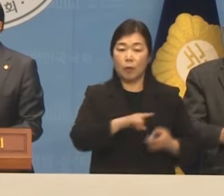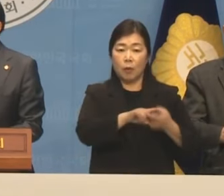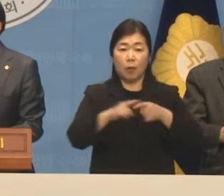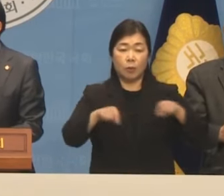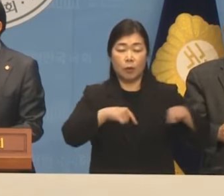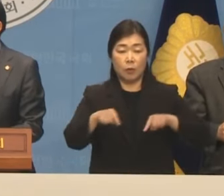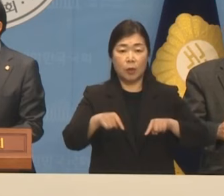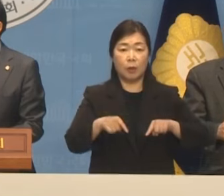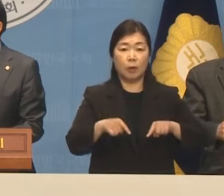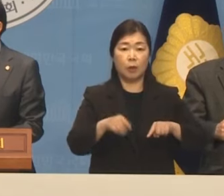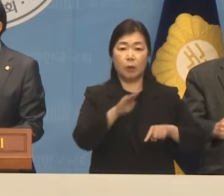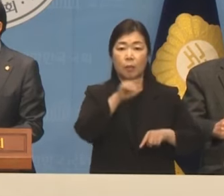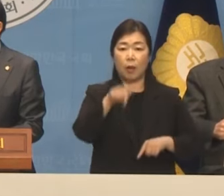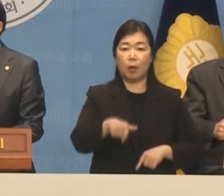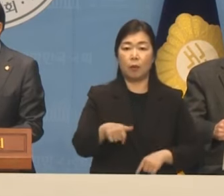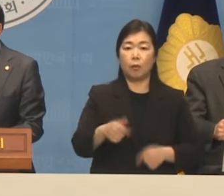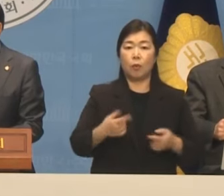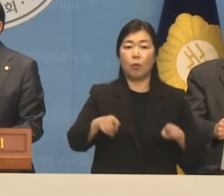연합정치시민회의의 박성훈